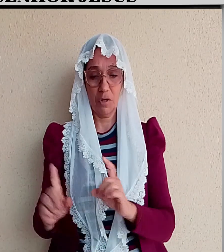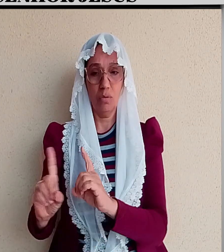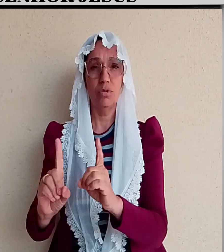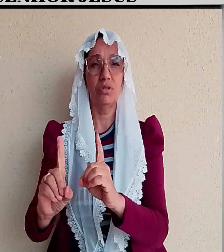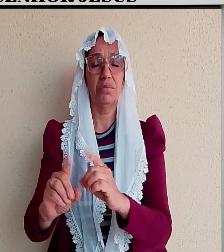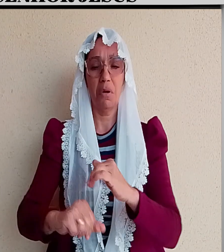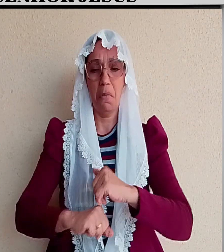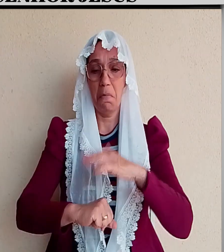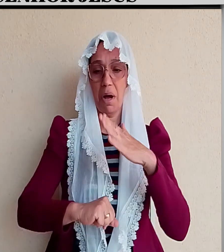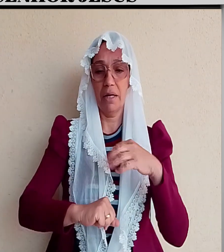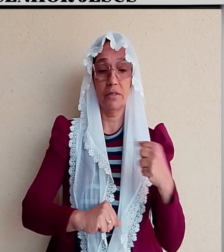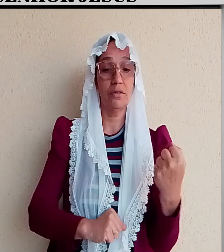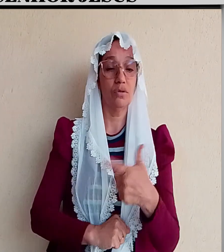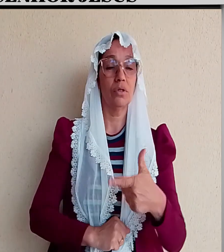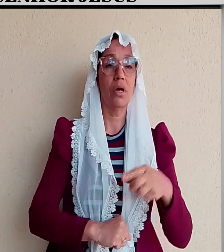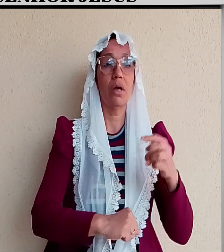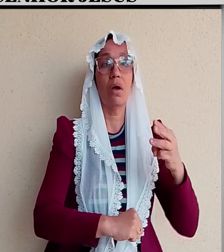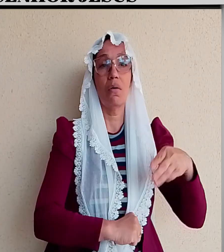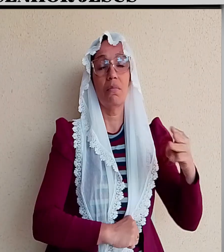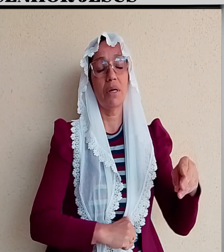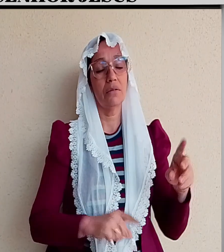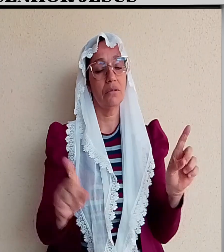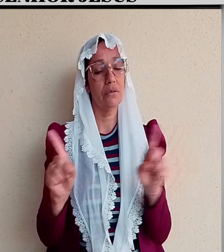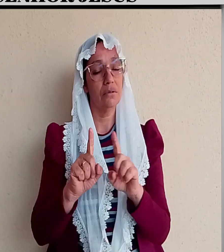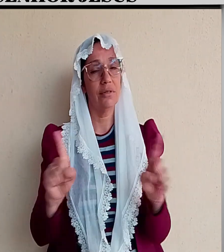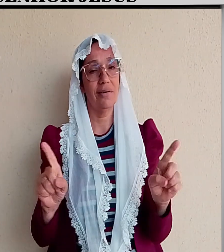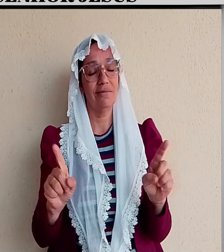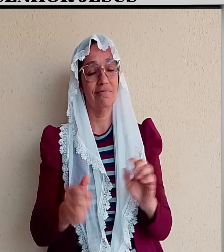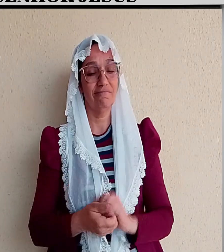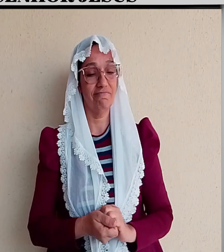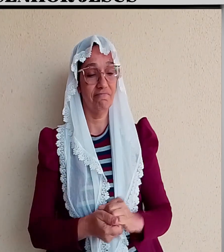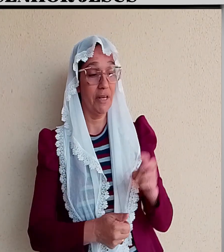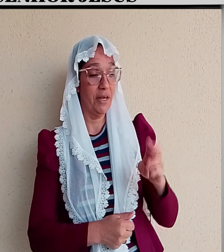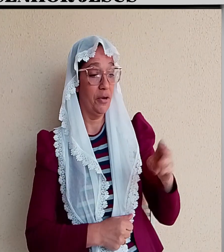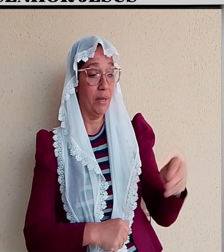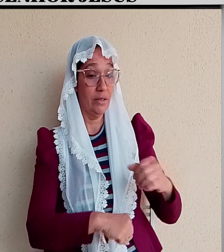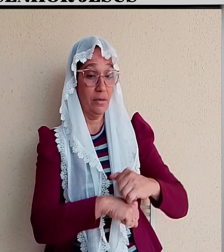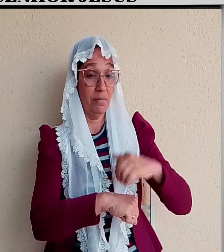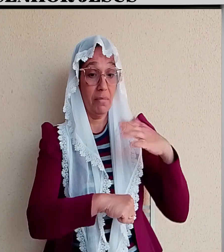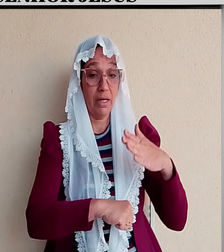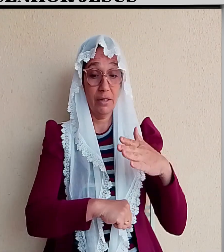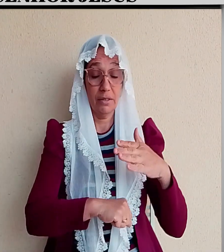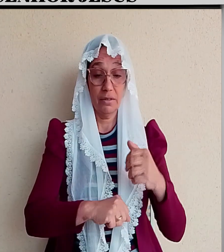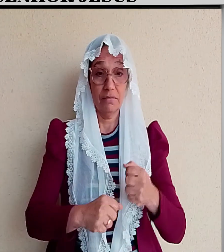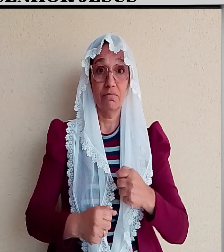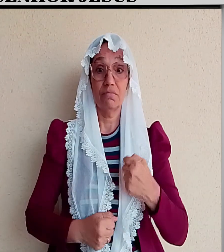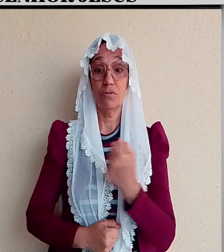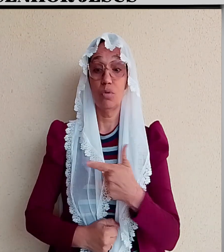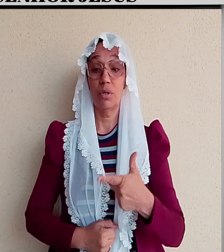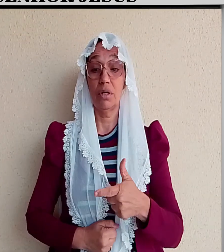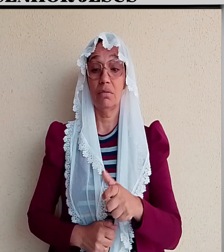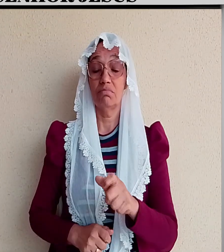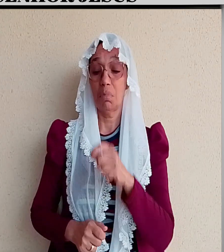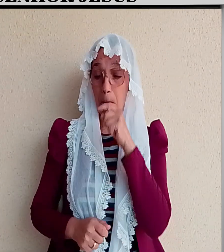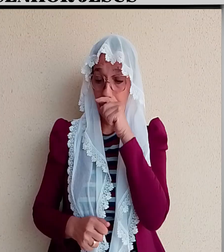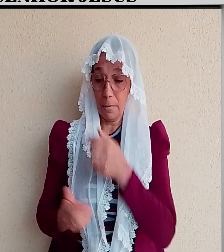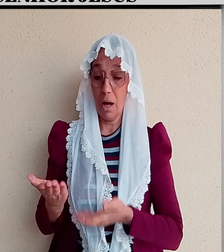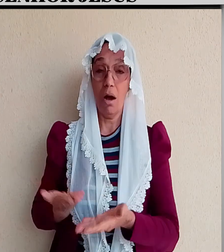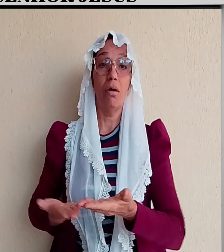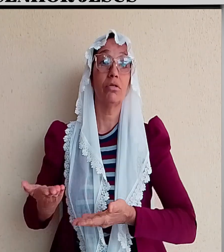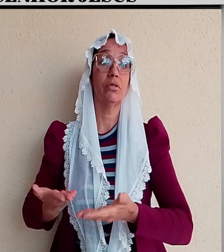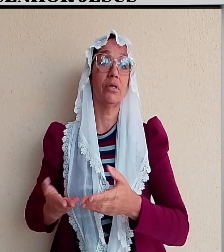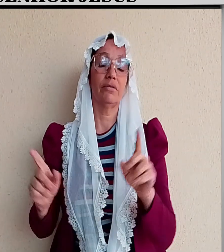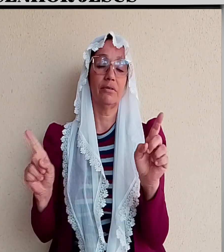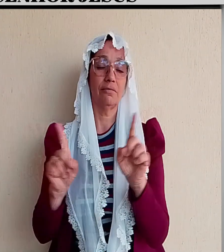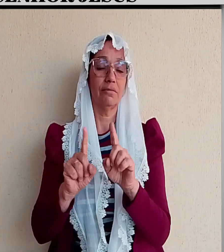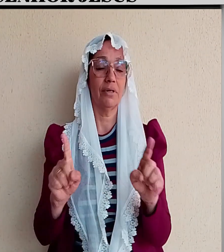mestre, nem o servo mais do que o seu senhor. Basta ao discípulo ser como um mestre, como seu mestre, e ao servo como seu